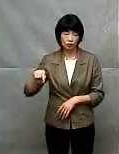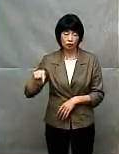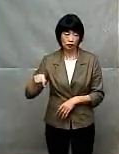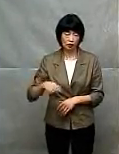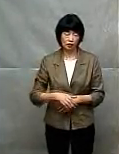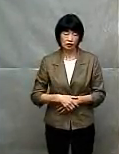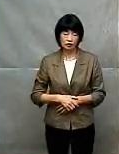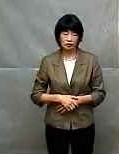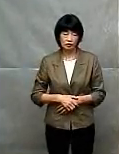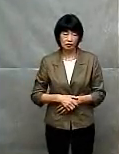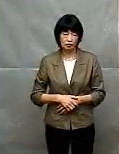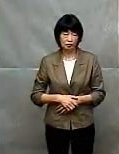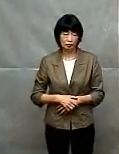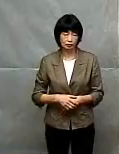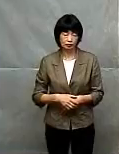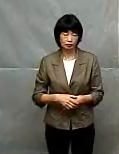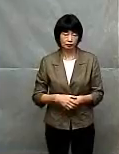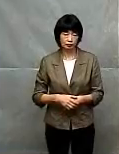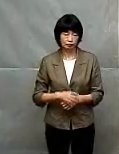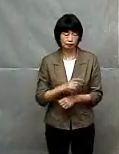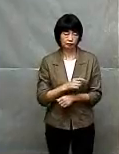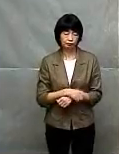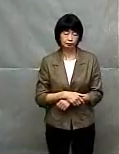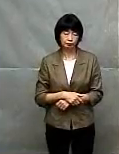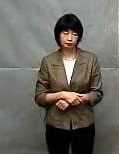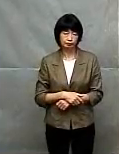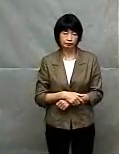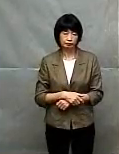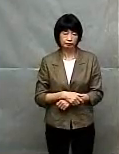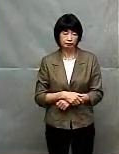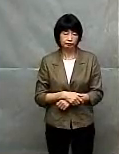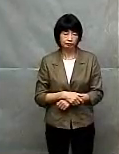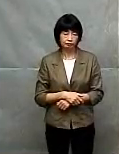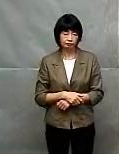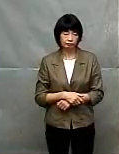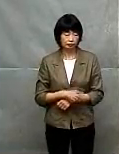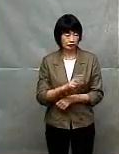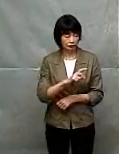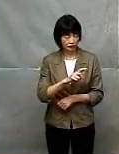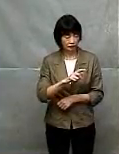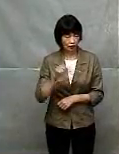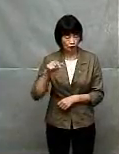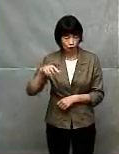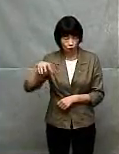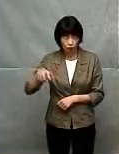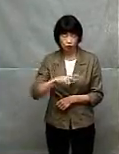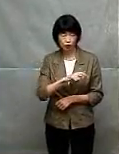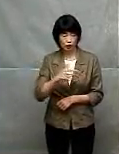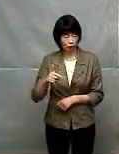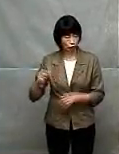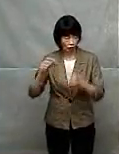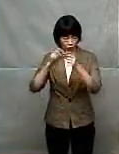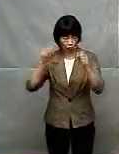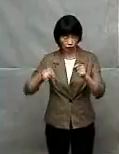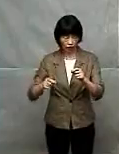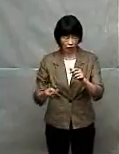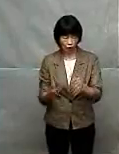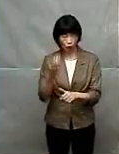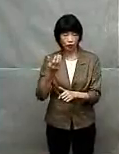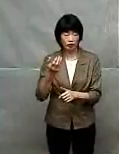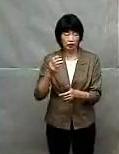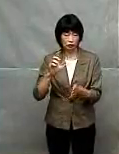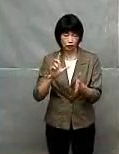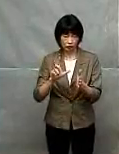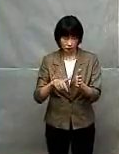いろいろなその問題 が起きたときにですね、